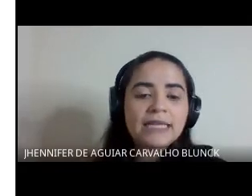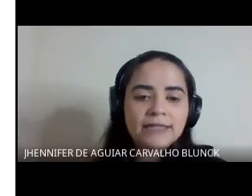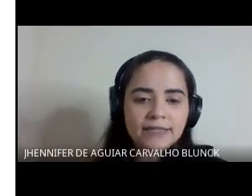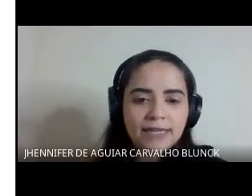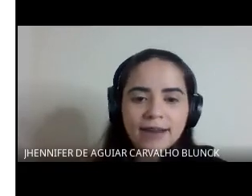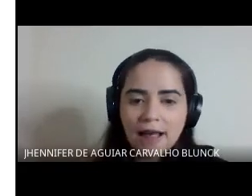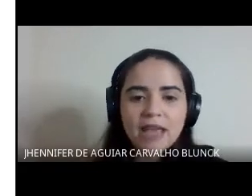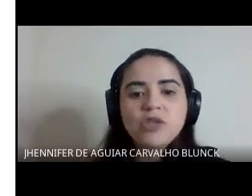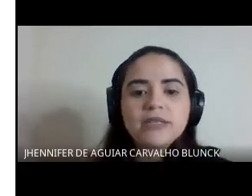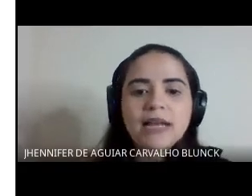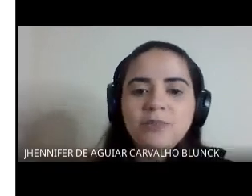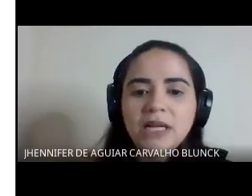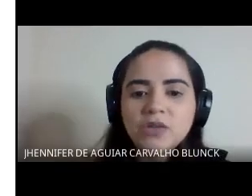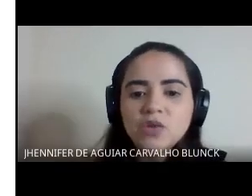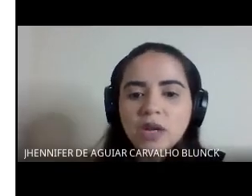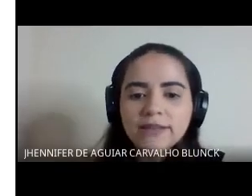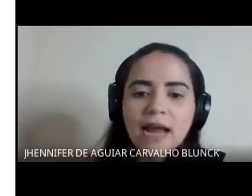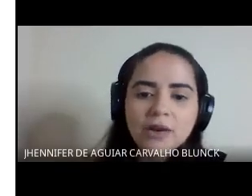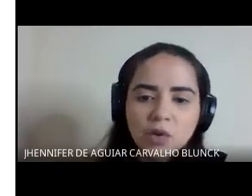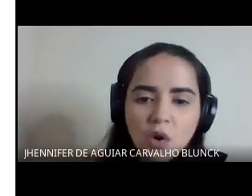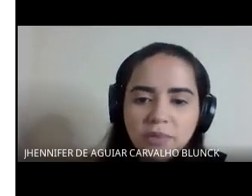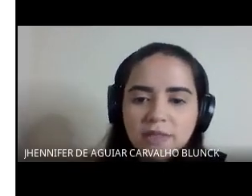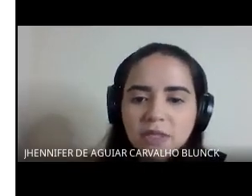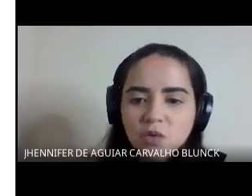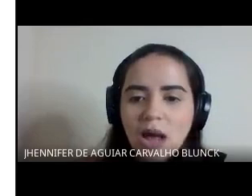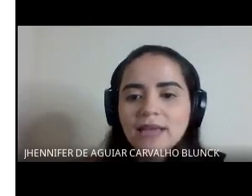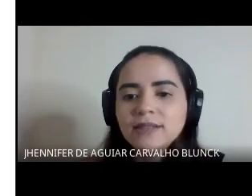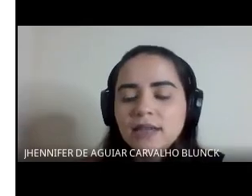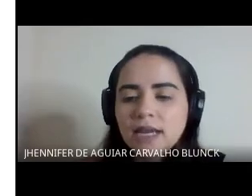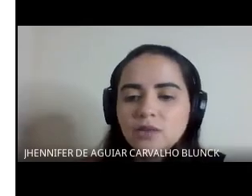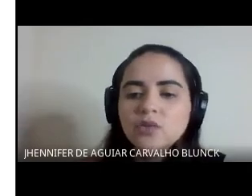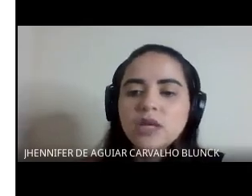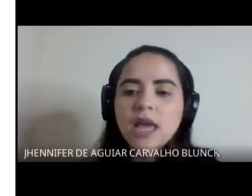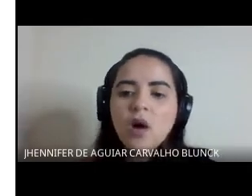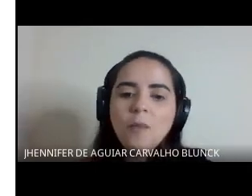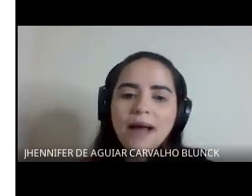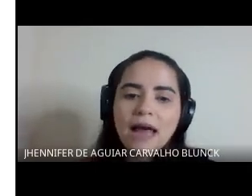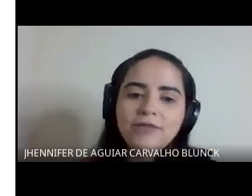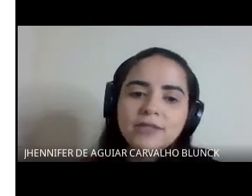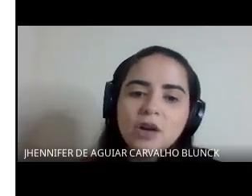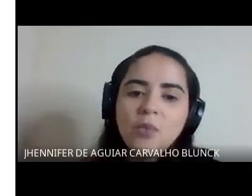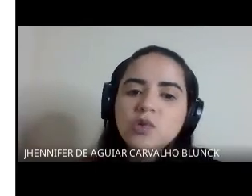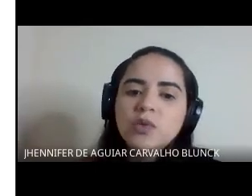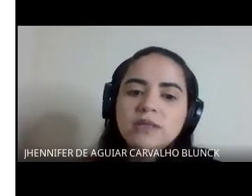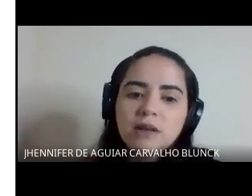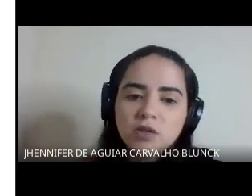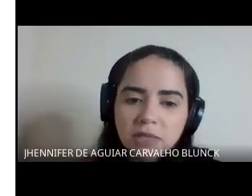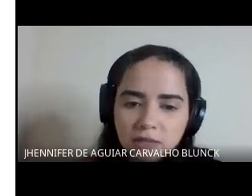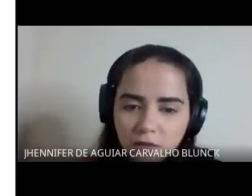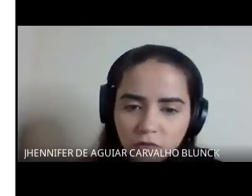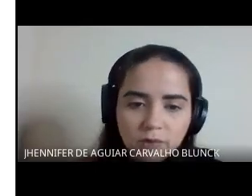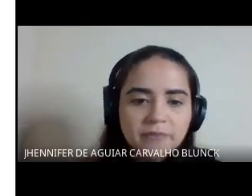surda. Letra A. É utilizado para soletrar nomes pessoais, endereços e ou palavras que não possuem